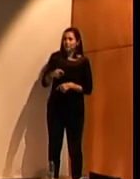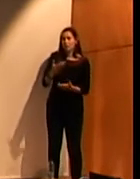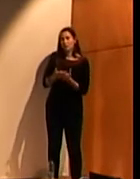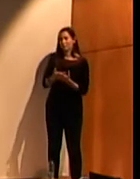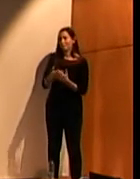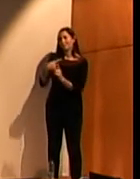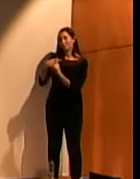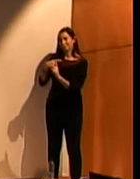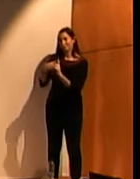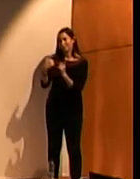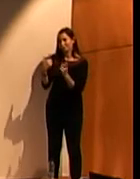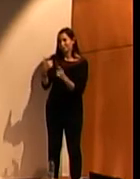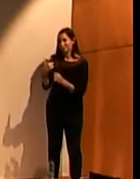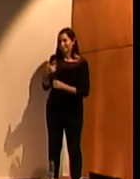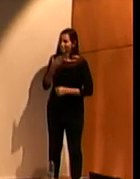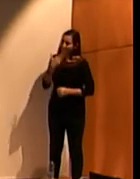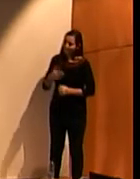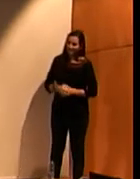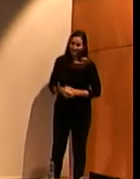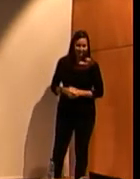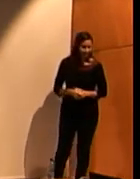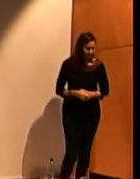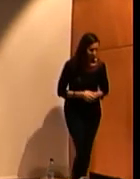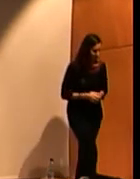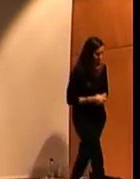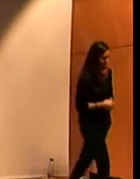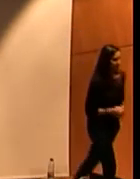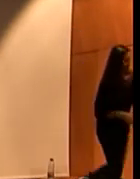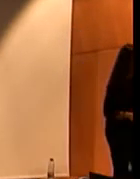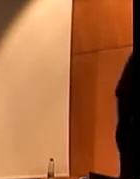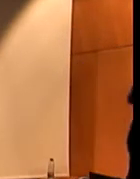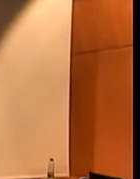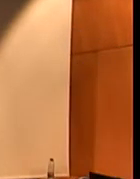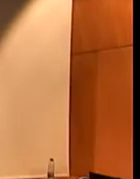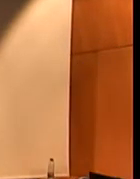chouette. Merci. Merci à vous pour ces beaux retours.